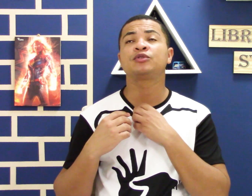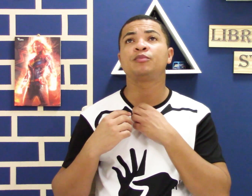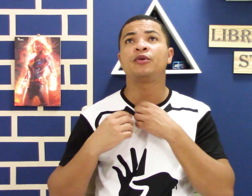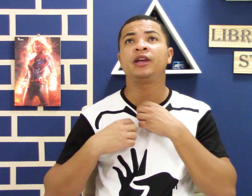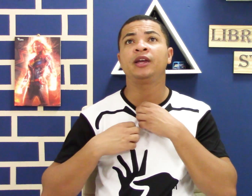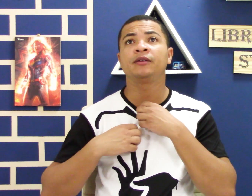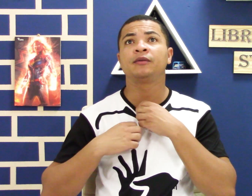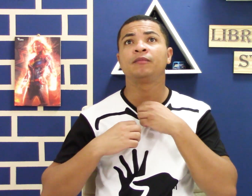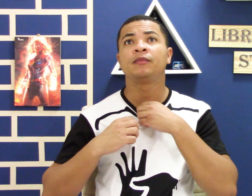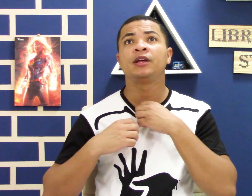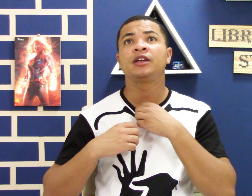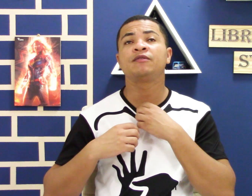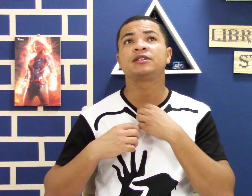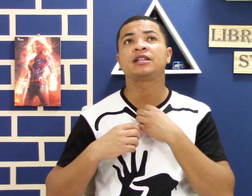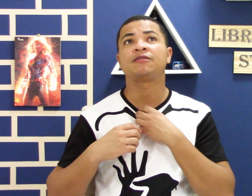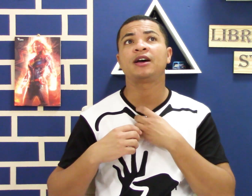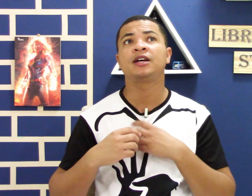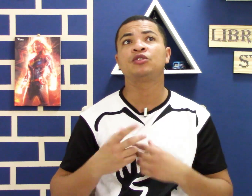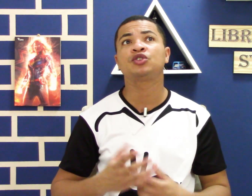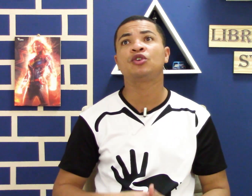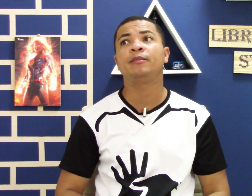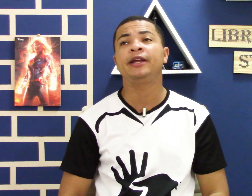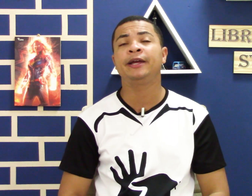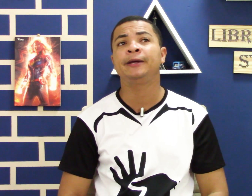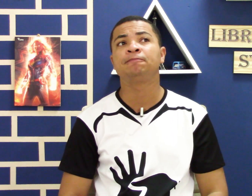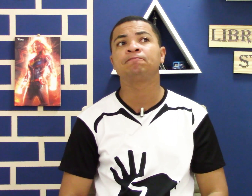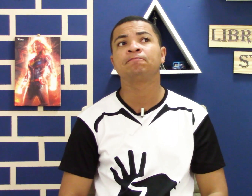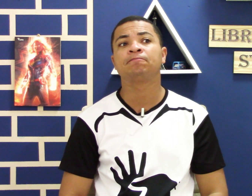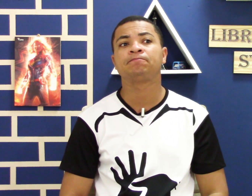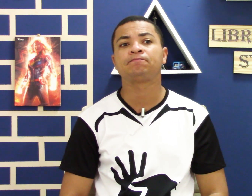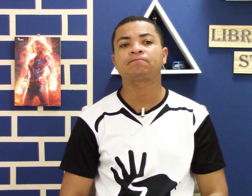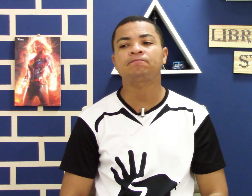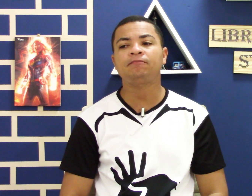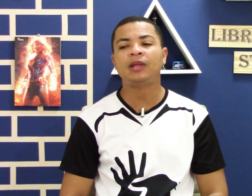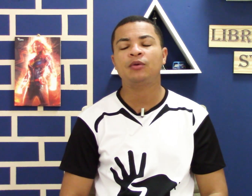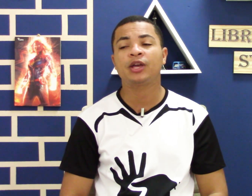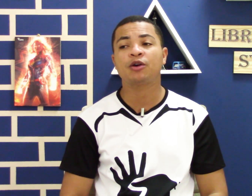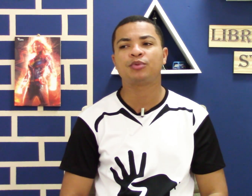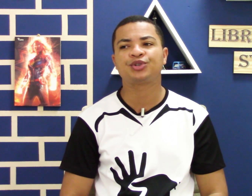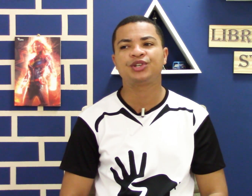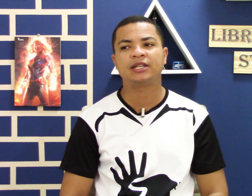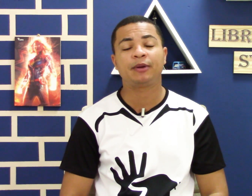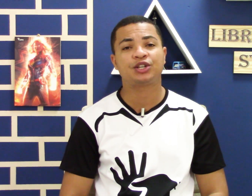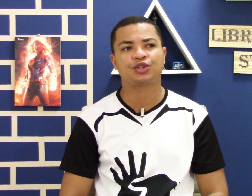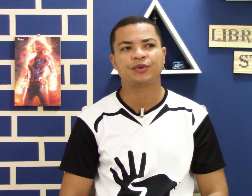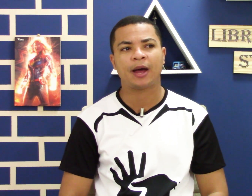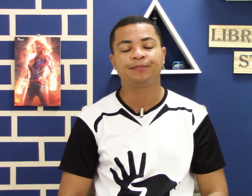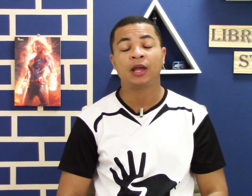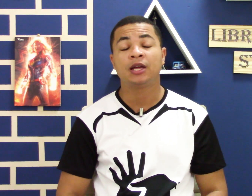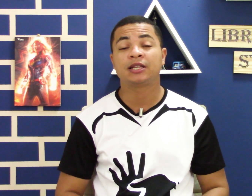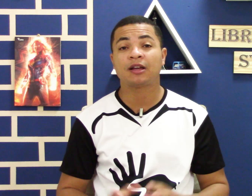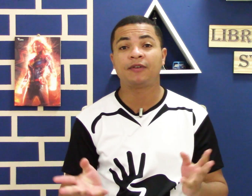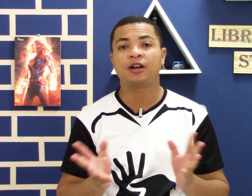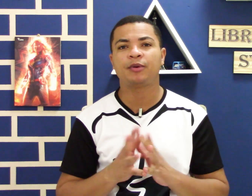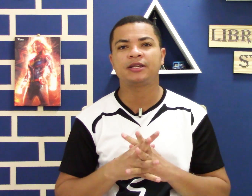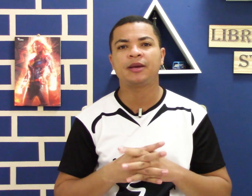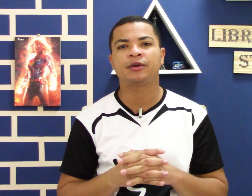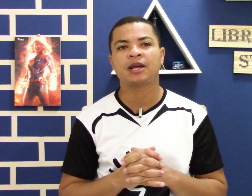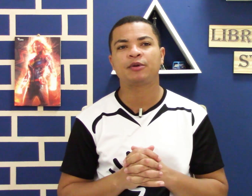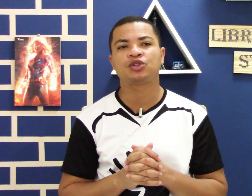supor aí que você está falando sobre. O que que eu posso dizer para te ajudar? Você está falando, por exemplo, que se a